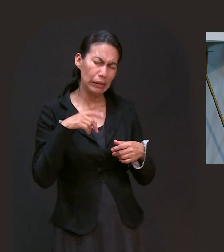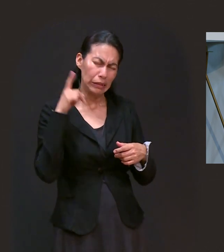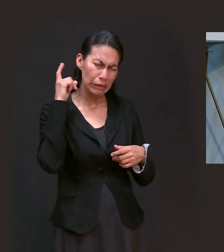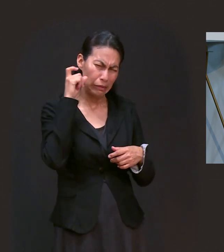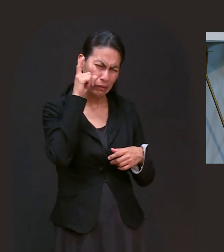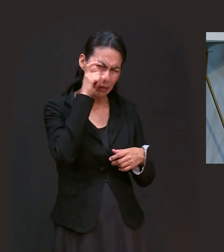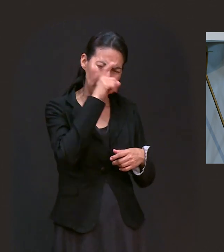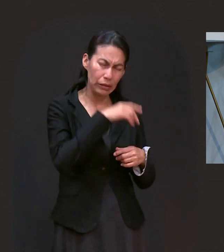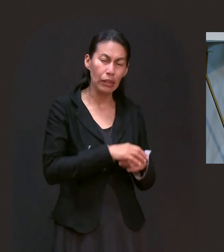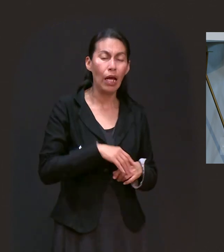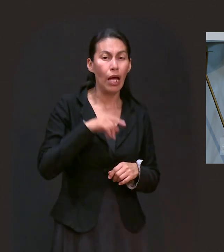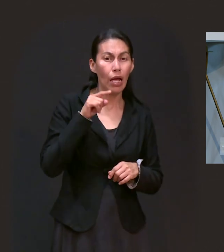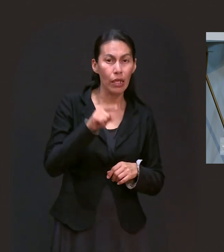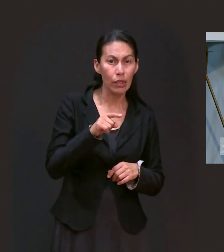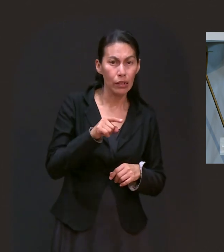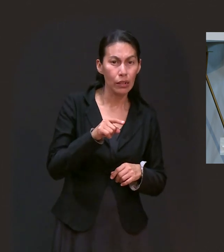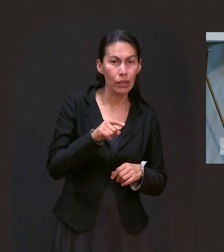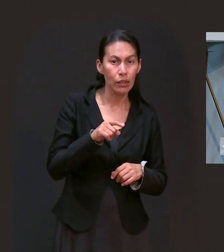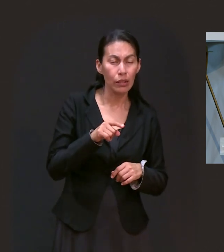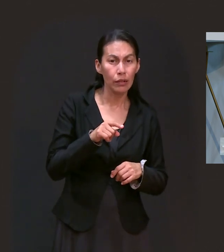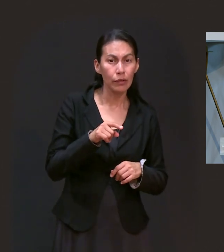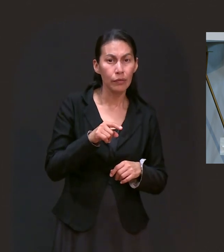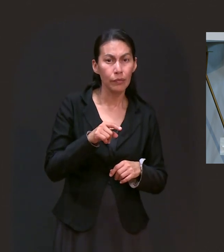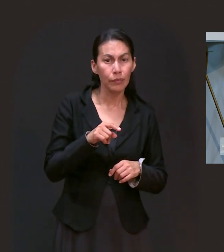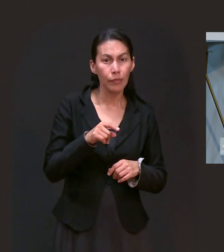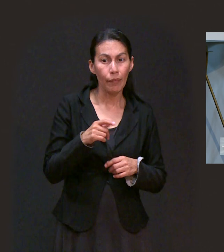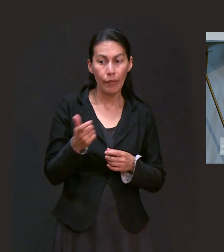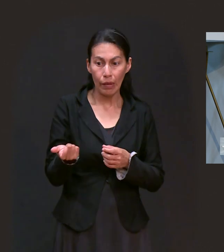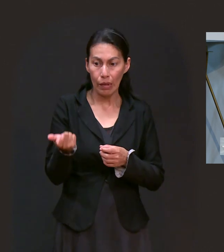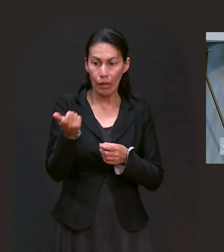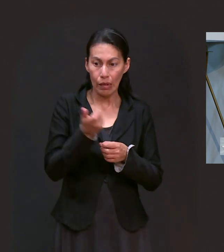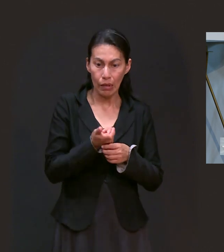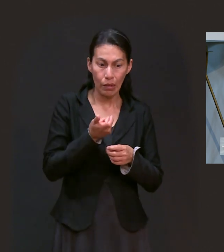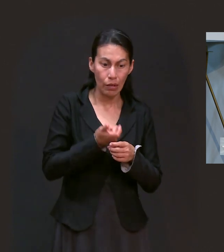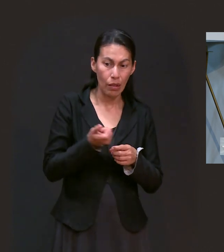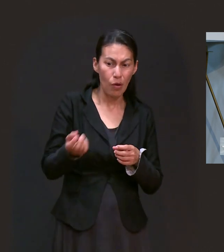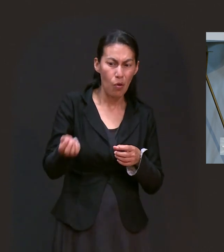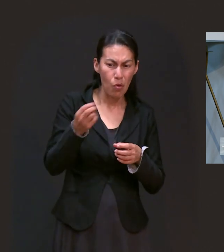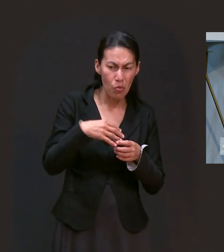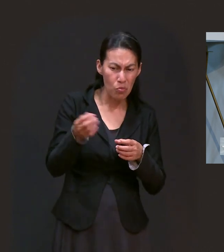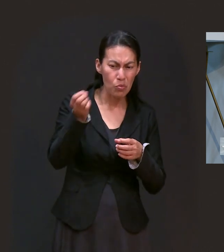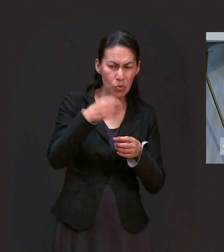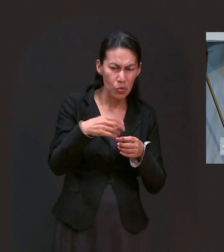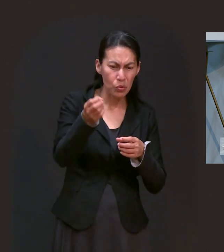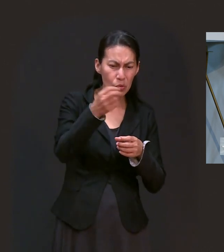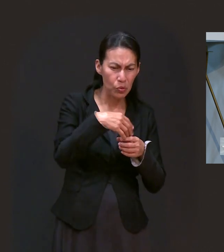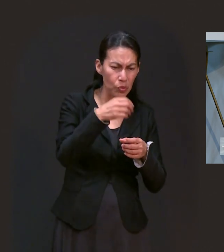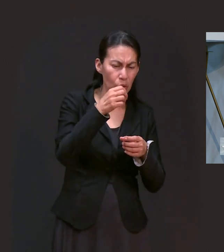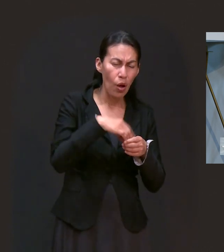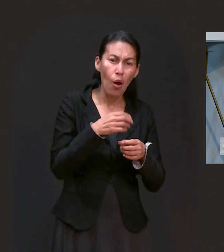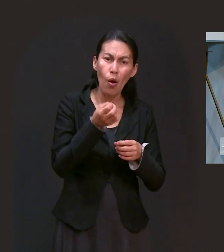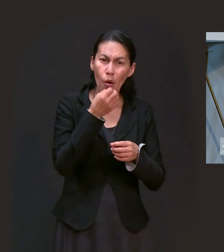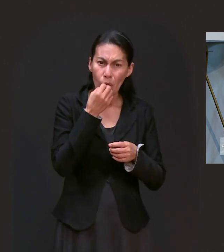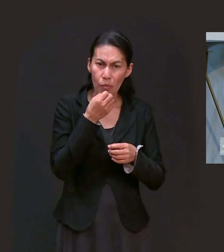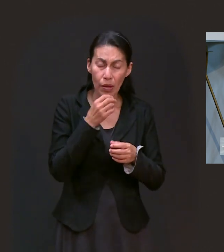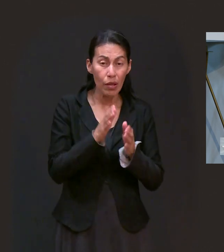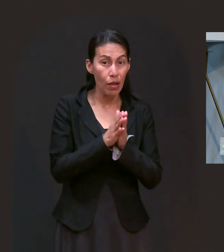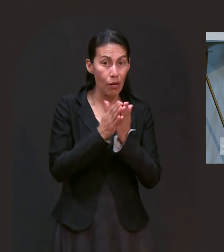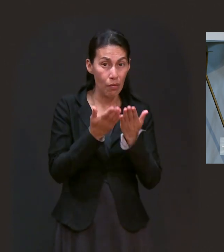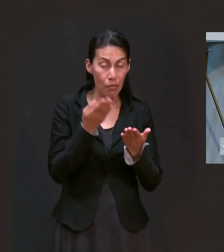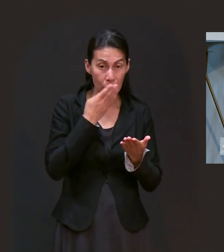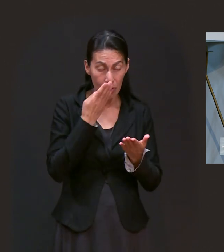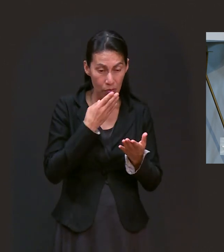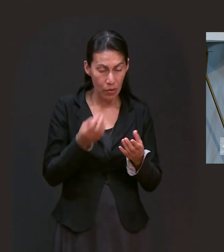hay una campaña que se están levantando fondos para dar a ucrania no solamente pan material